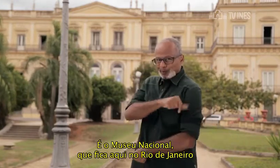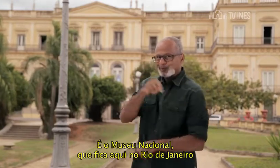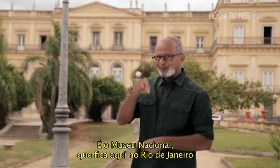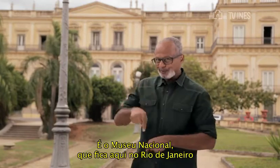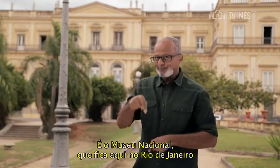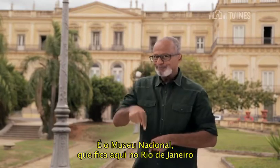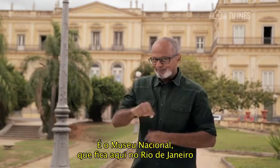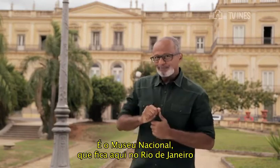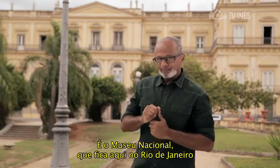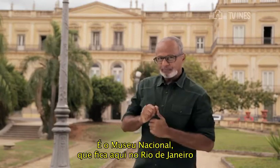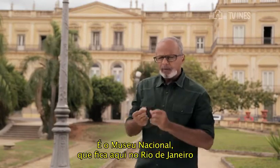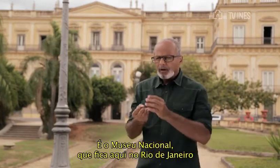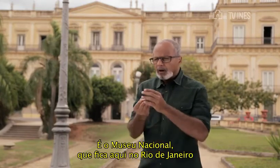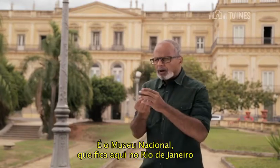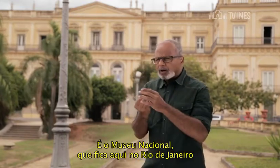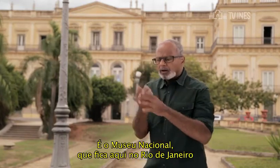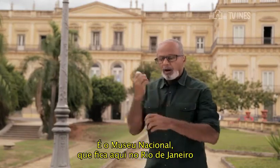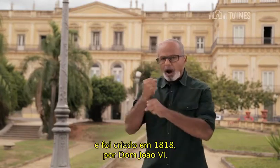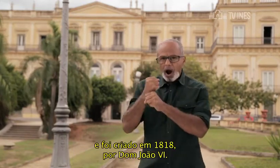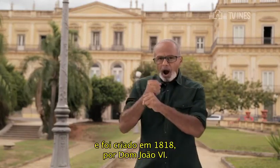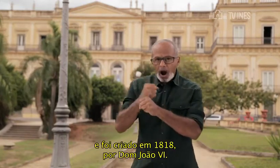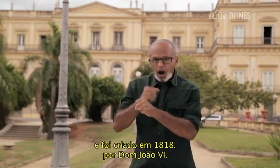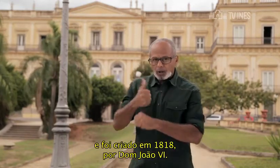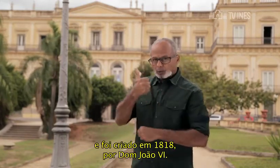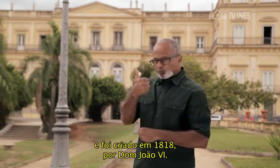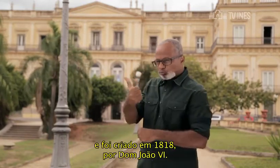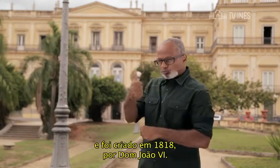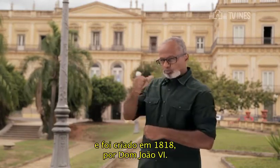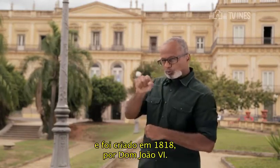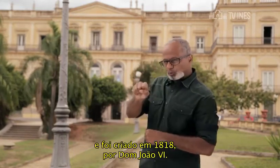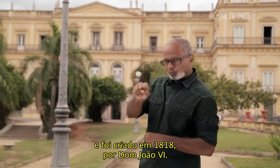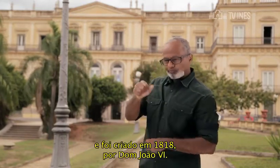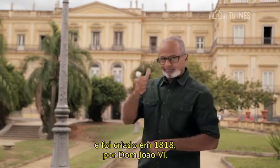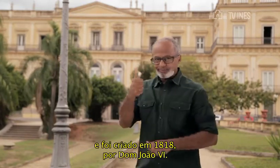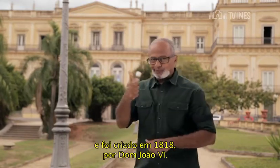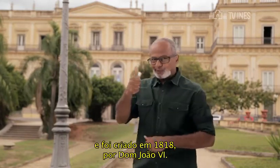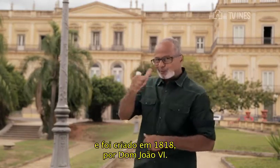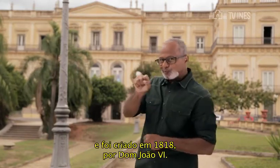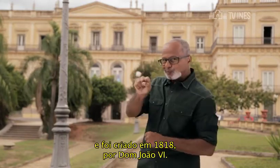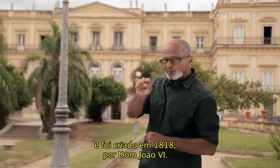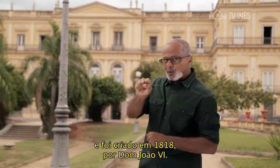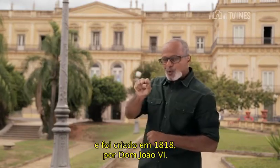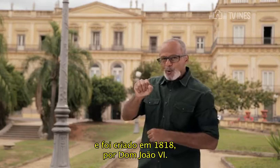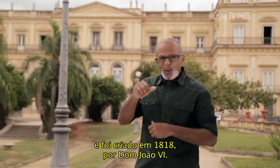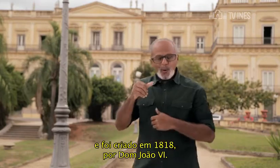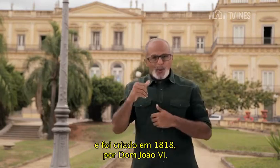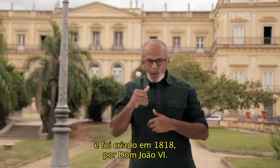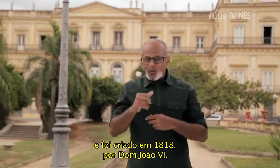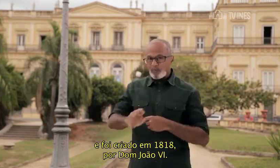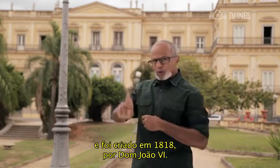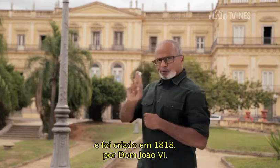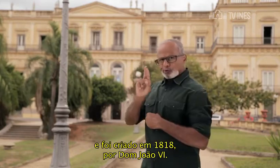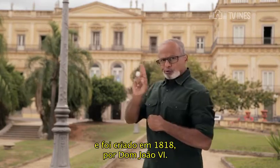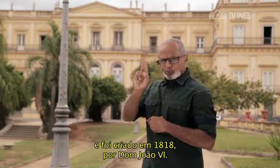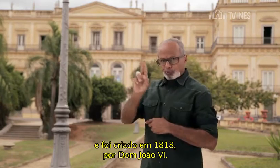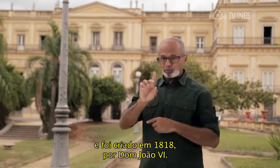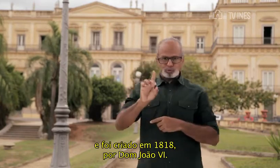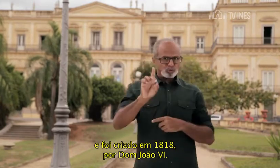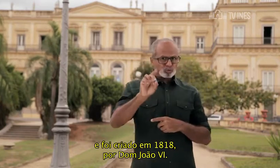aqui no Rio de Janeiro e foi criado em 1818 por Dom